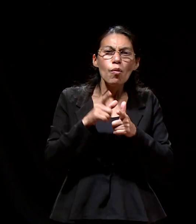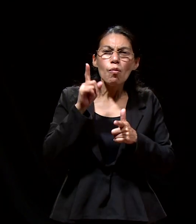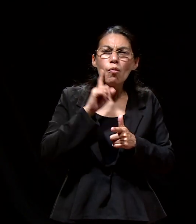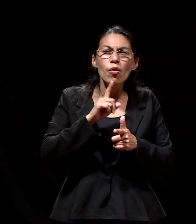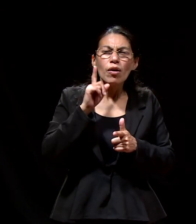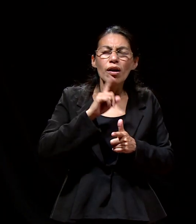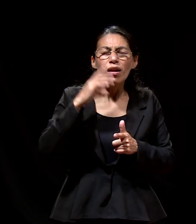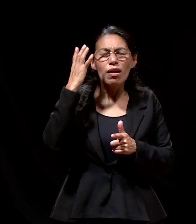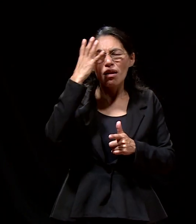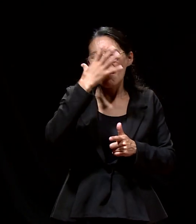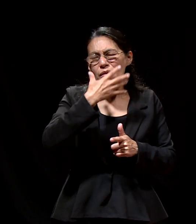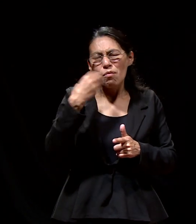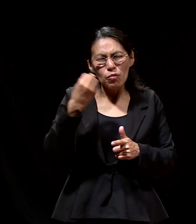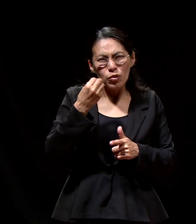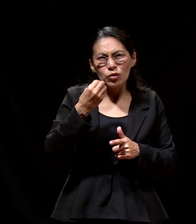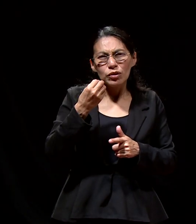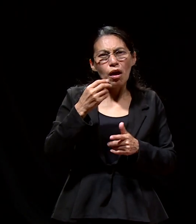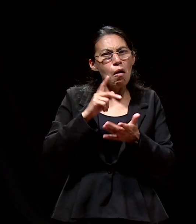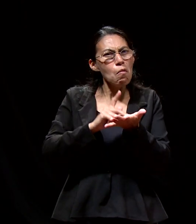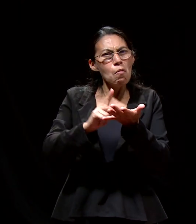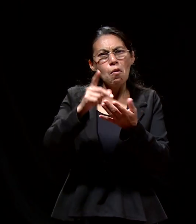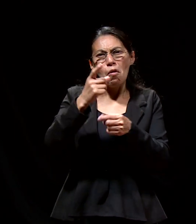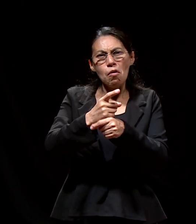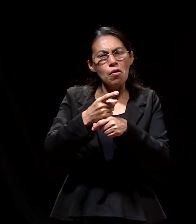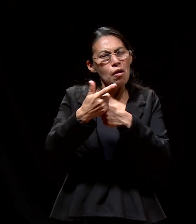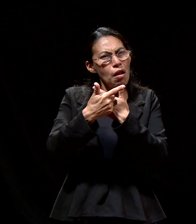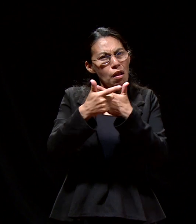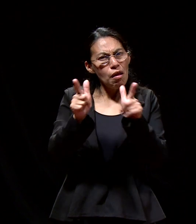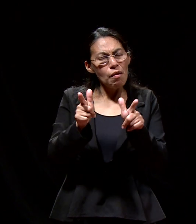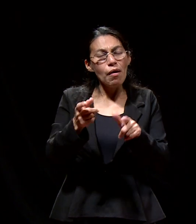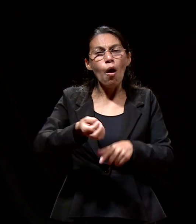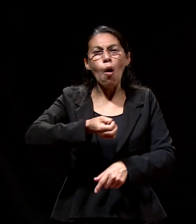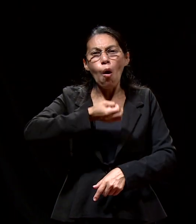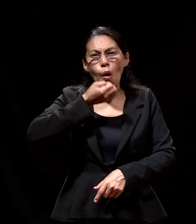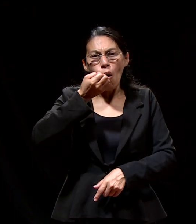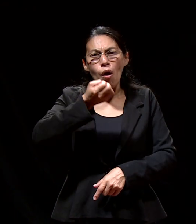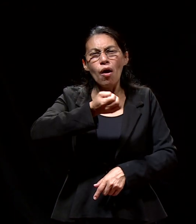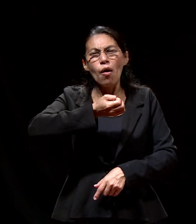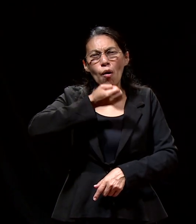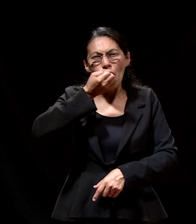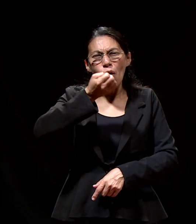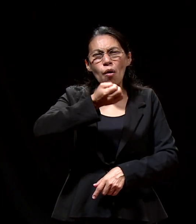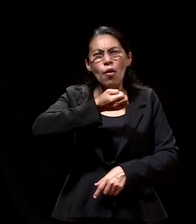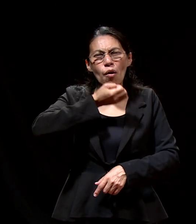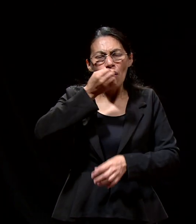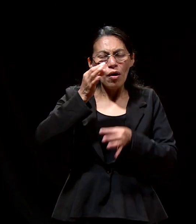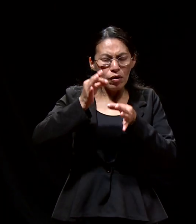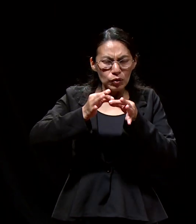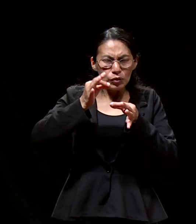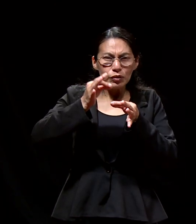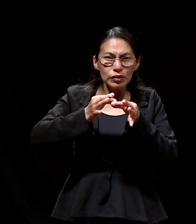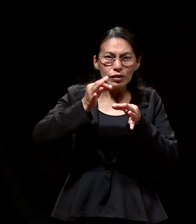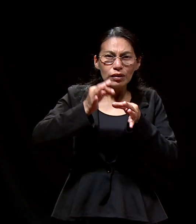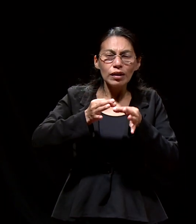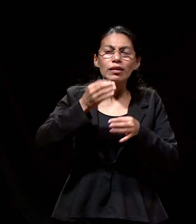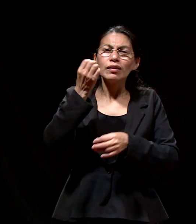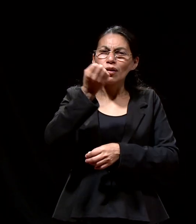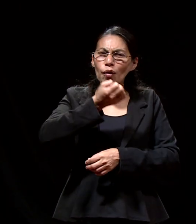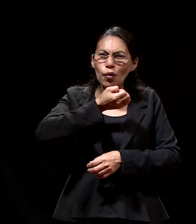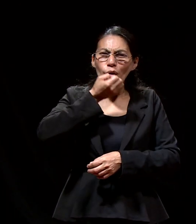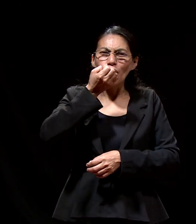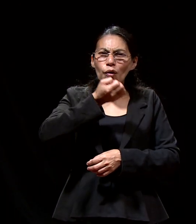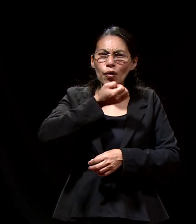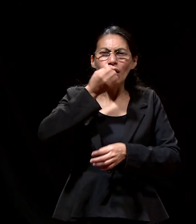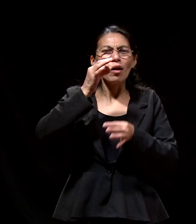preciosas damas voluntarias que se unen para poder orar por tus peticiones